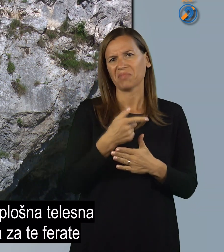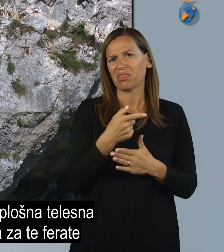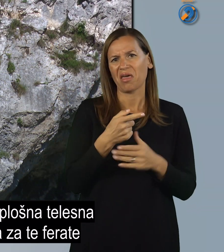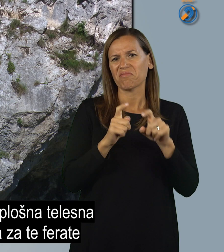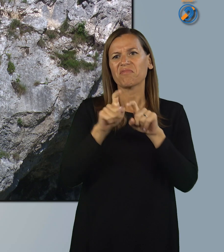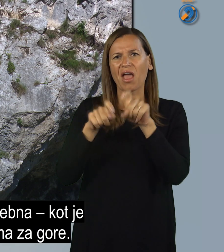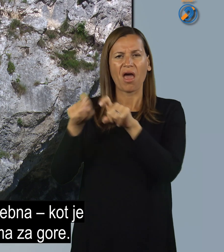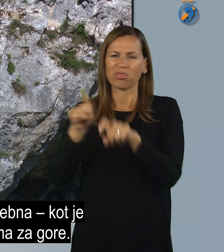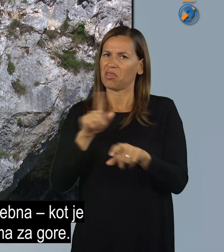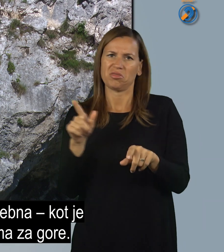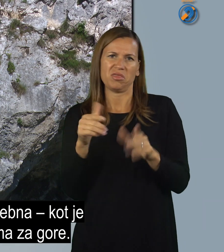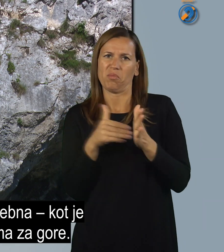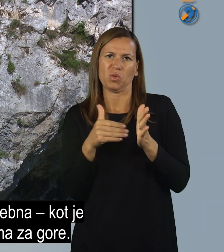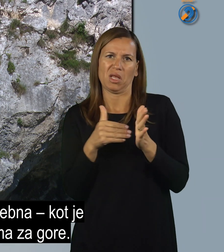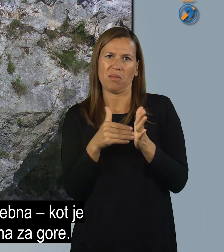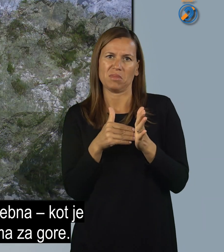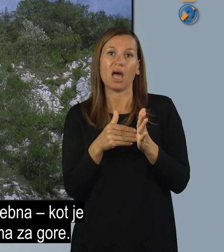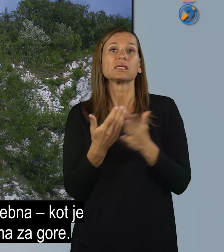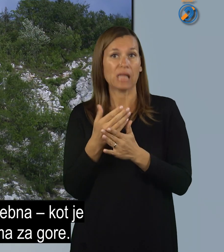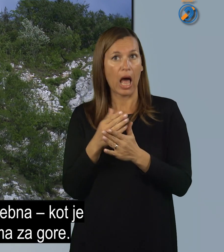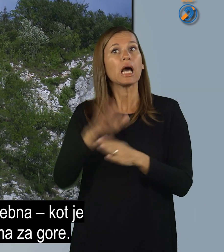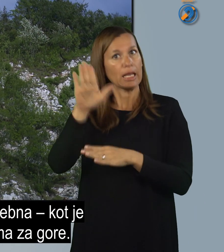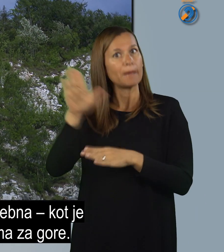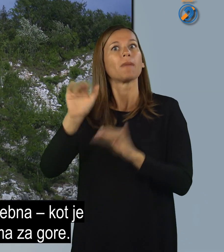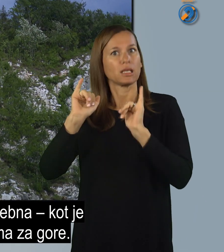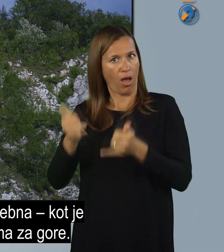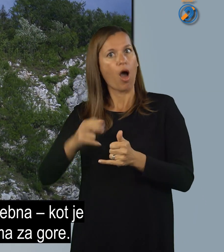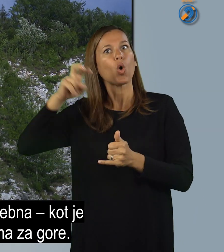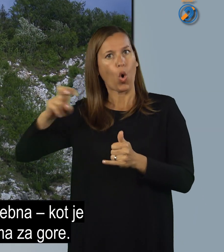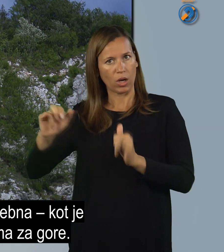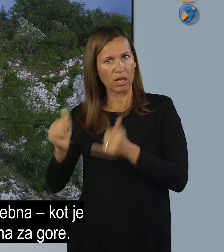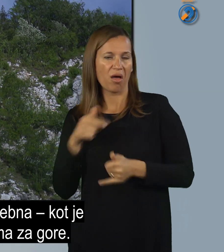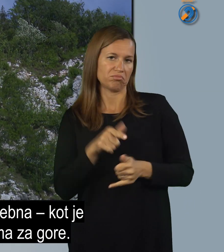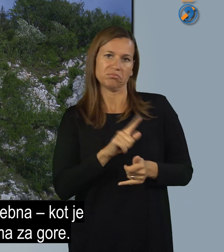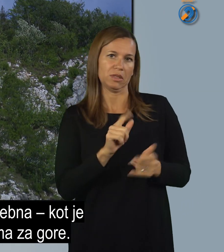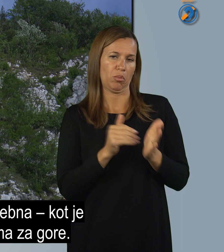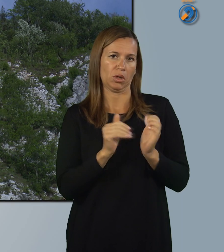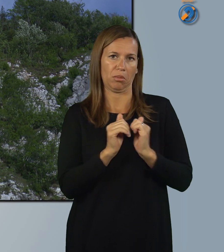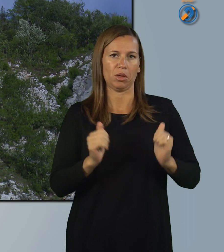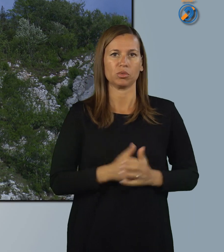te ferate načeloma ni potrebna, kot je to za v hribe oziroma za v gore.